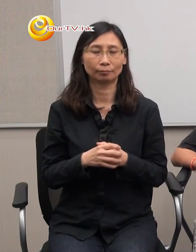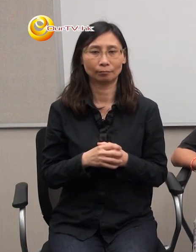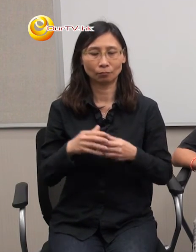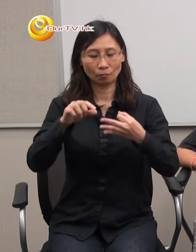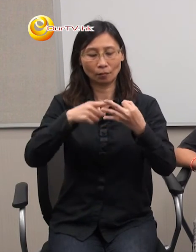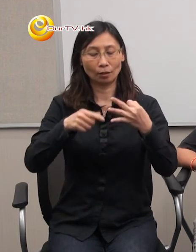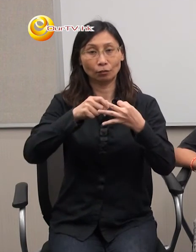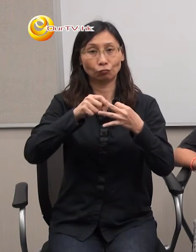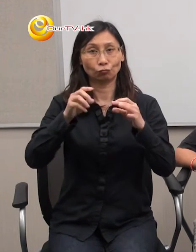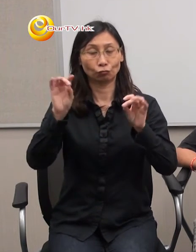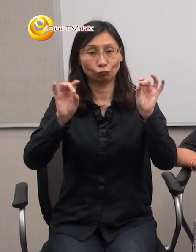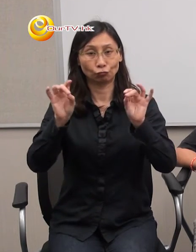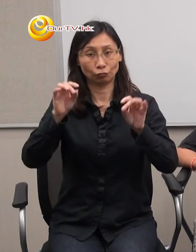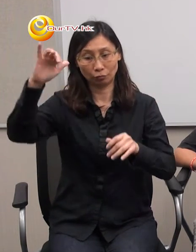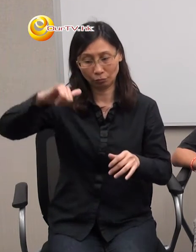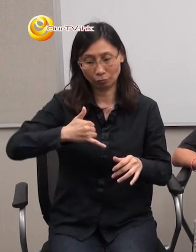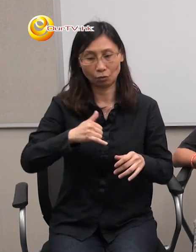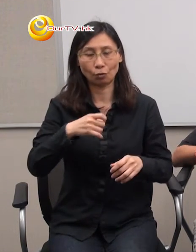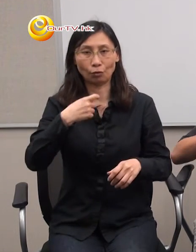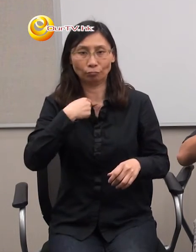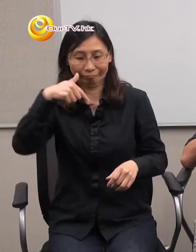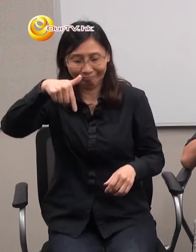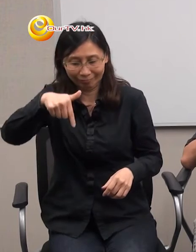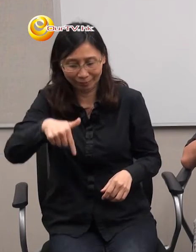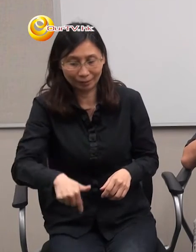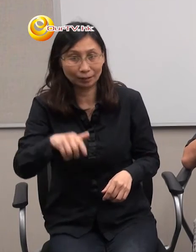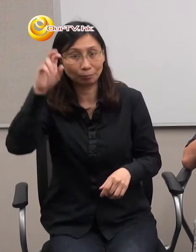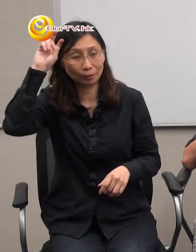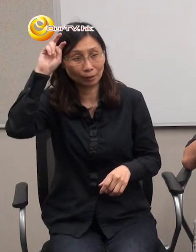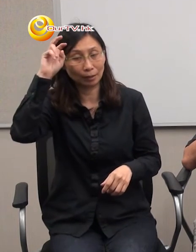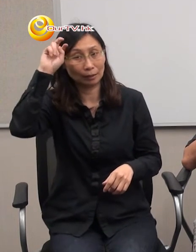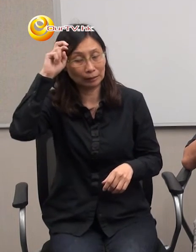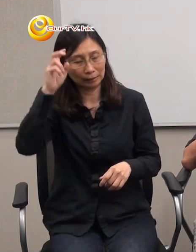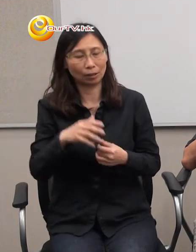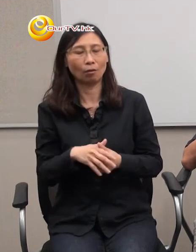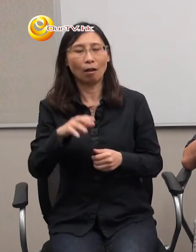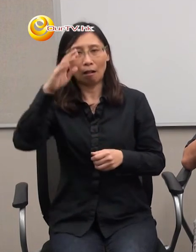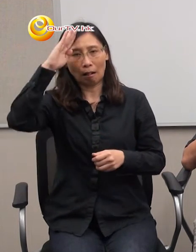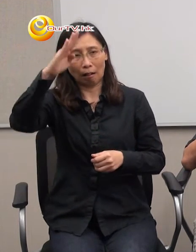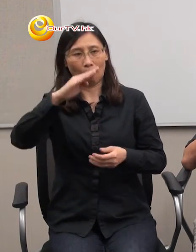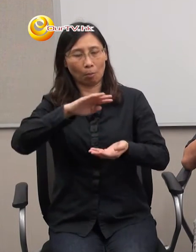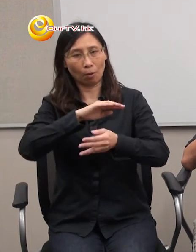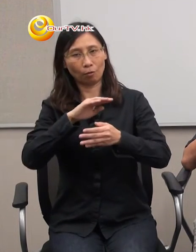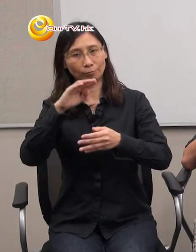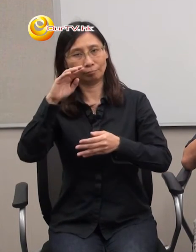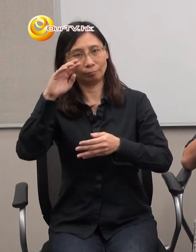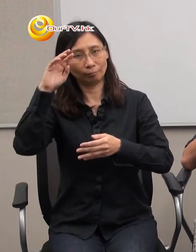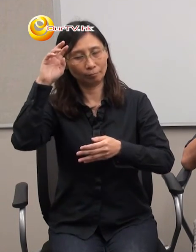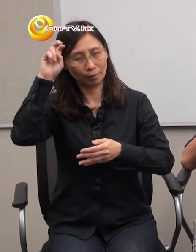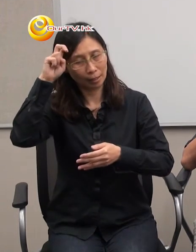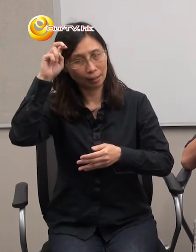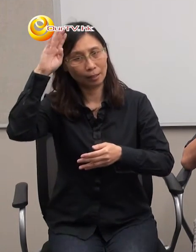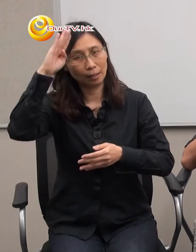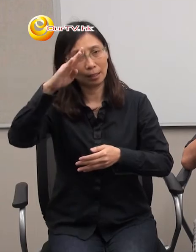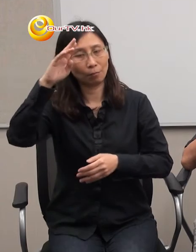張德江嚟，我覺得有另外一深層次嘅原因就係希望了解一下，即係如果梁振英